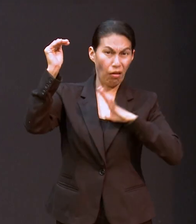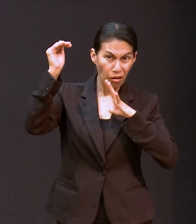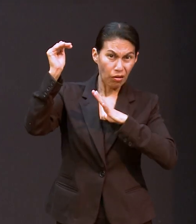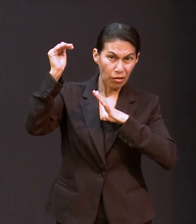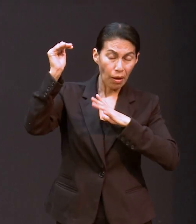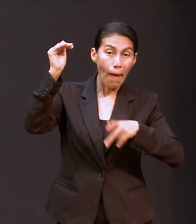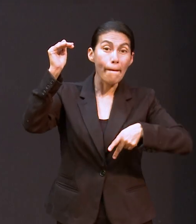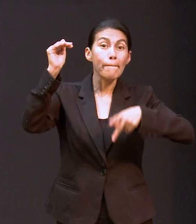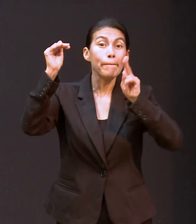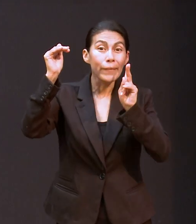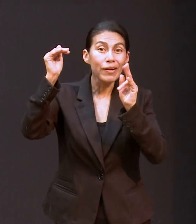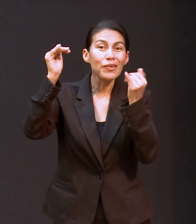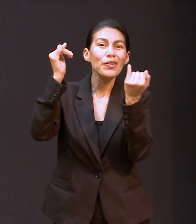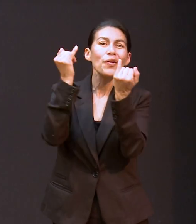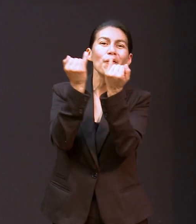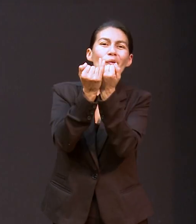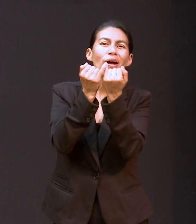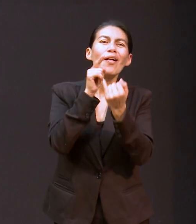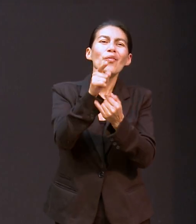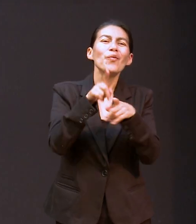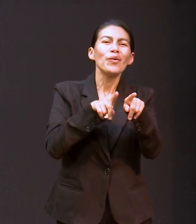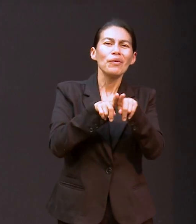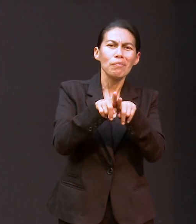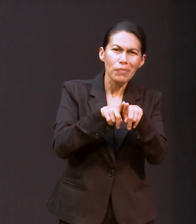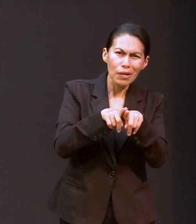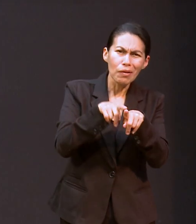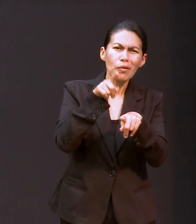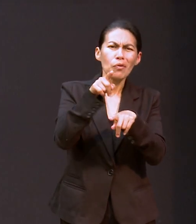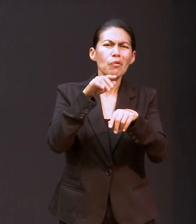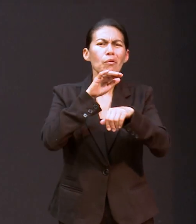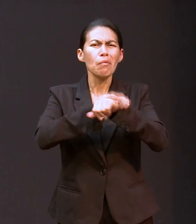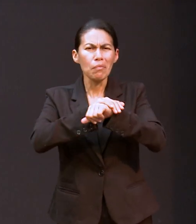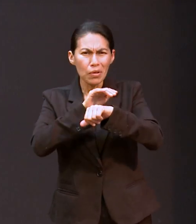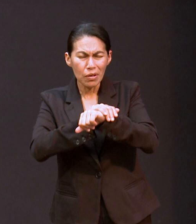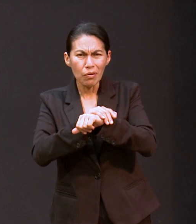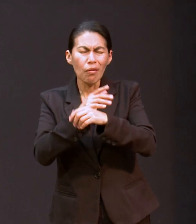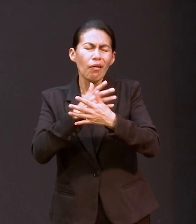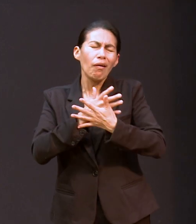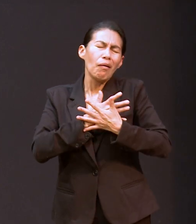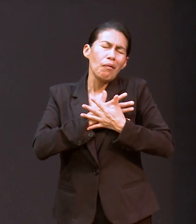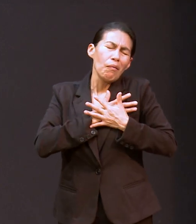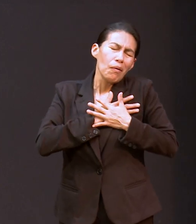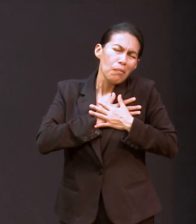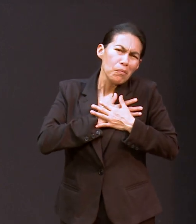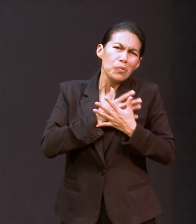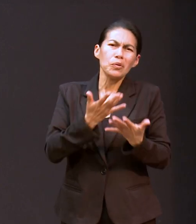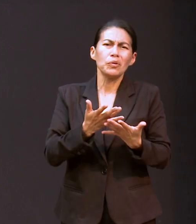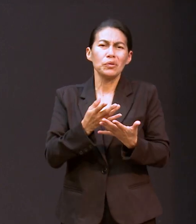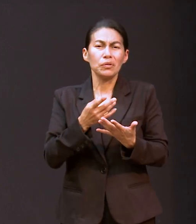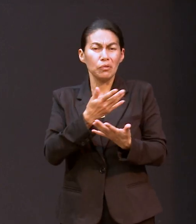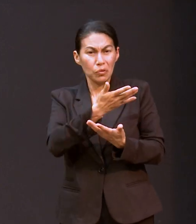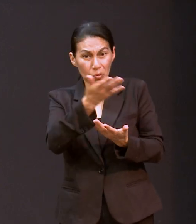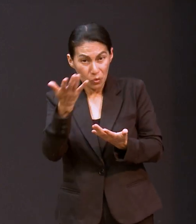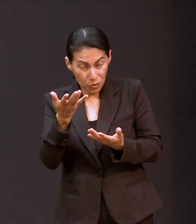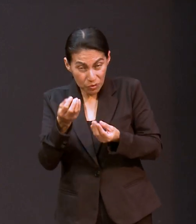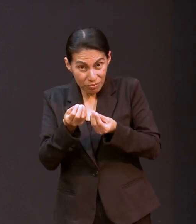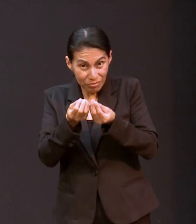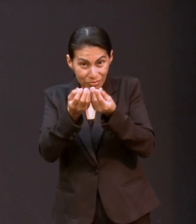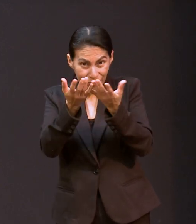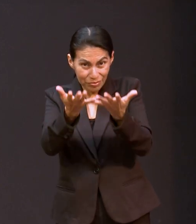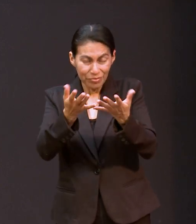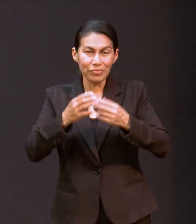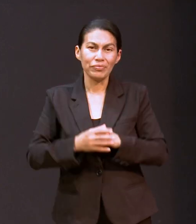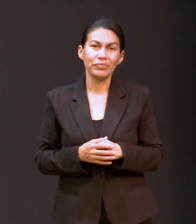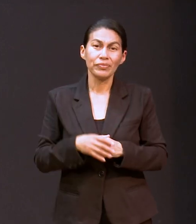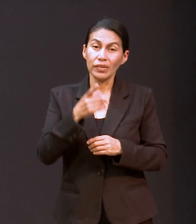que él también es tu hermano él también es tu amigo él también es tu amor él también